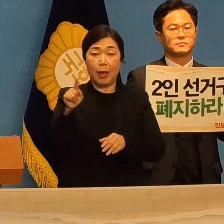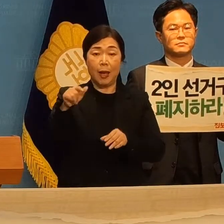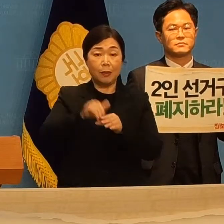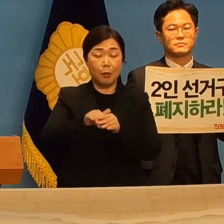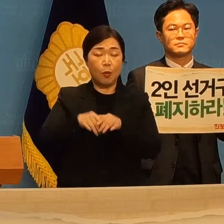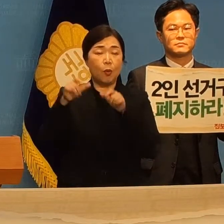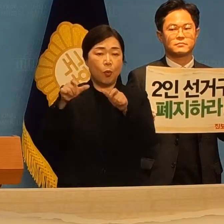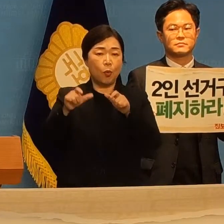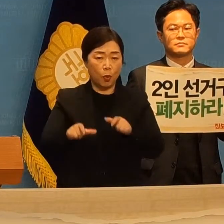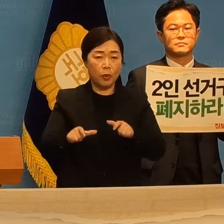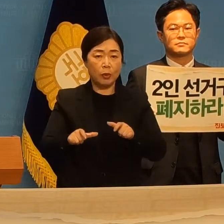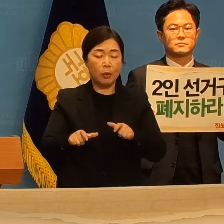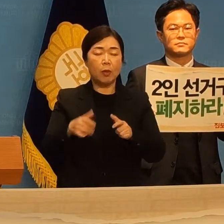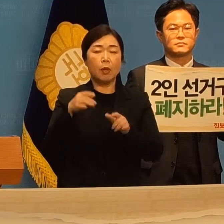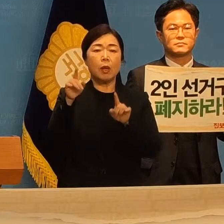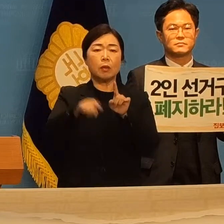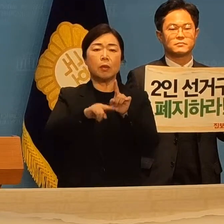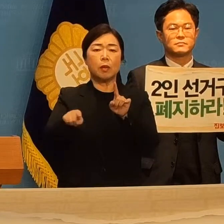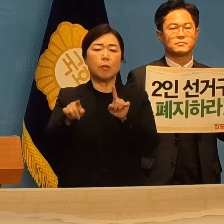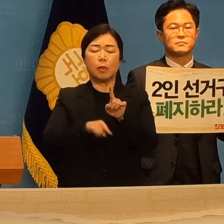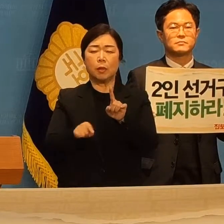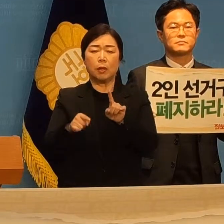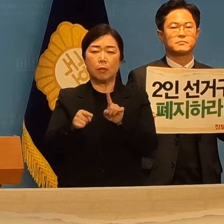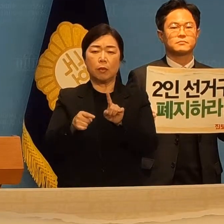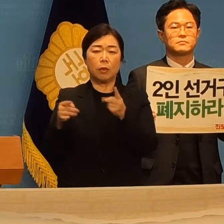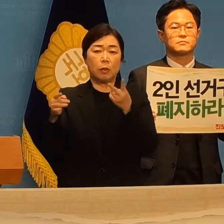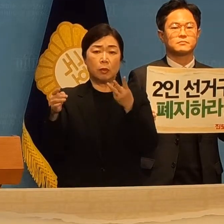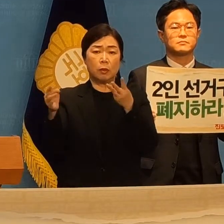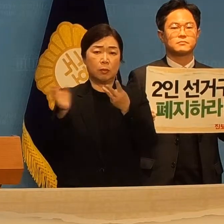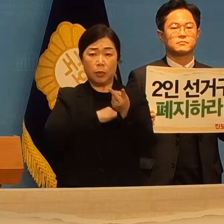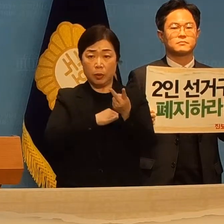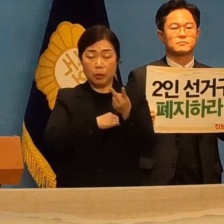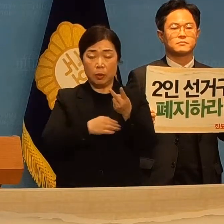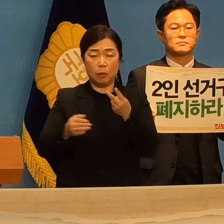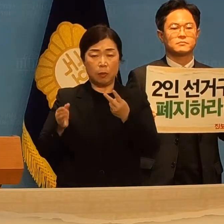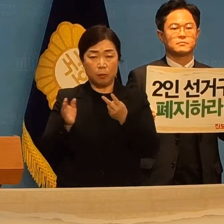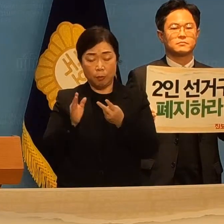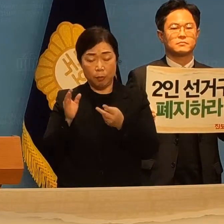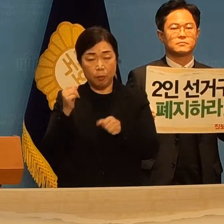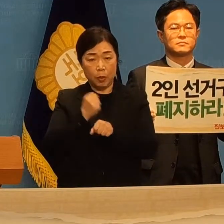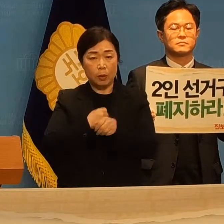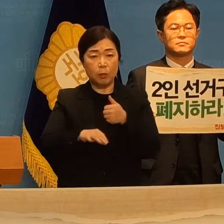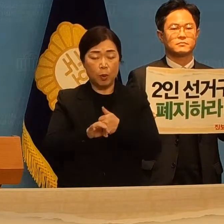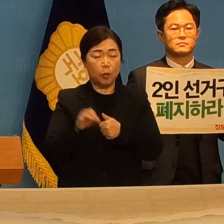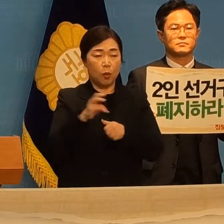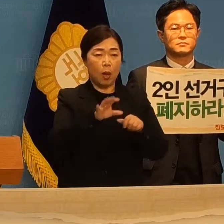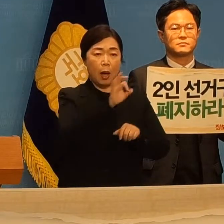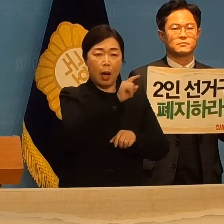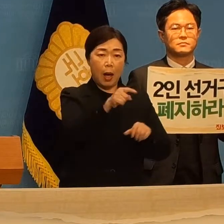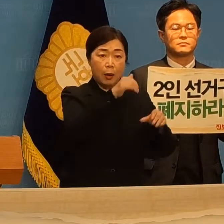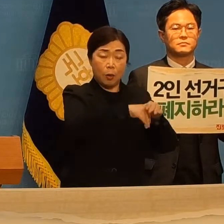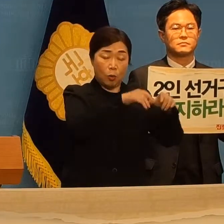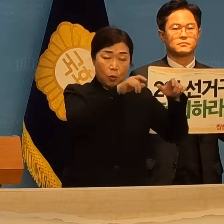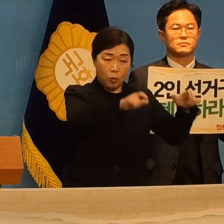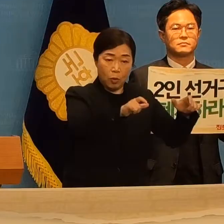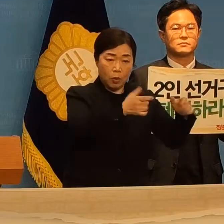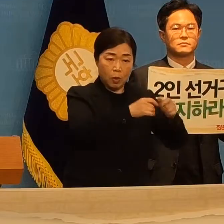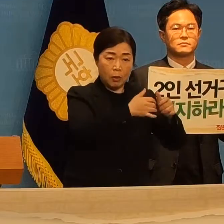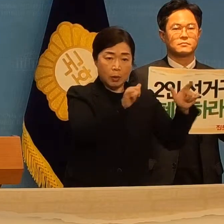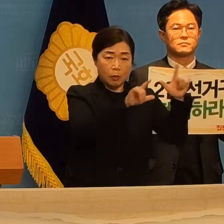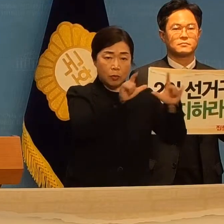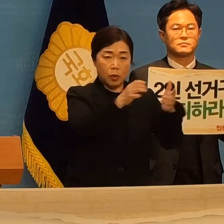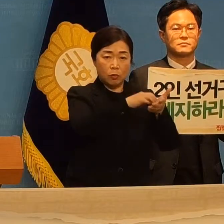선거구에서 정수를 1인 줄여 아 선거구를 3인으로 만들거나 인구가 계속 늘어나고 있는